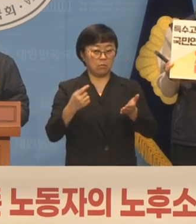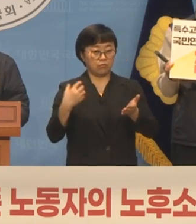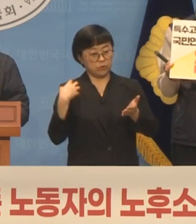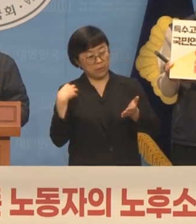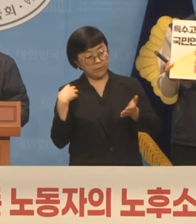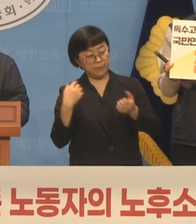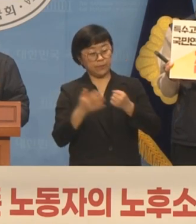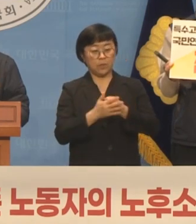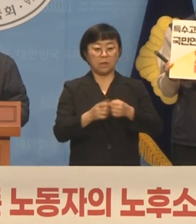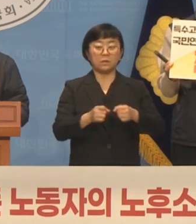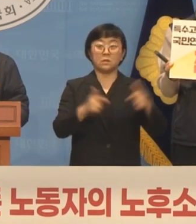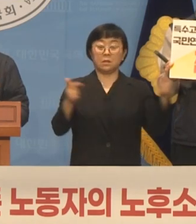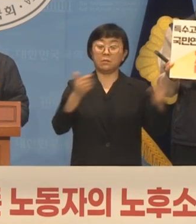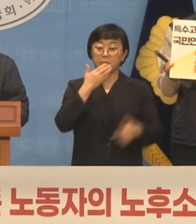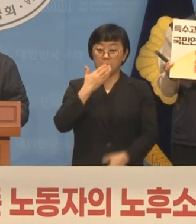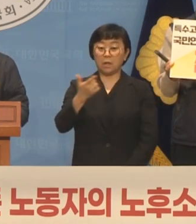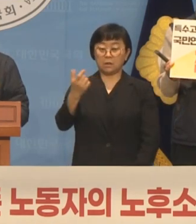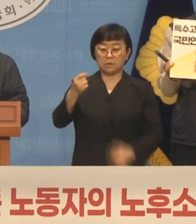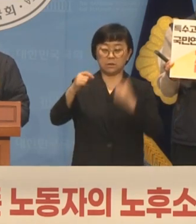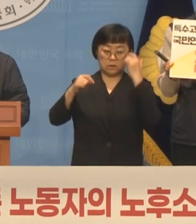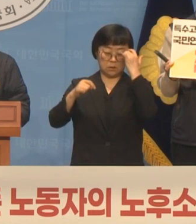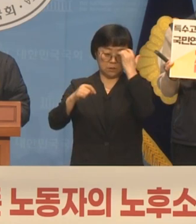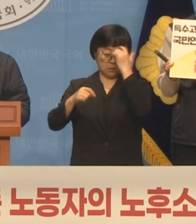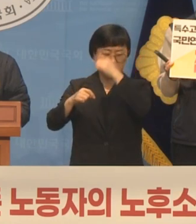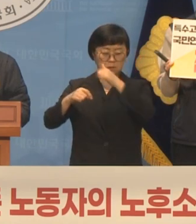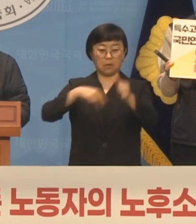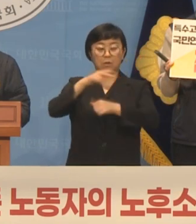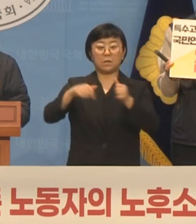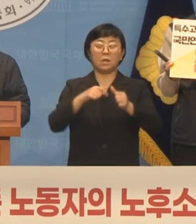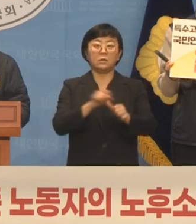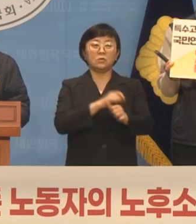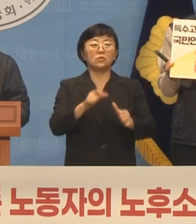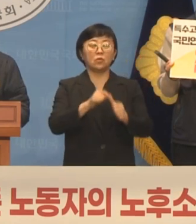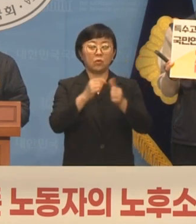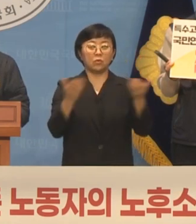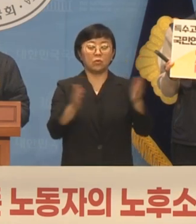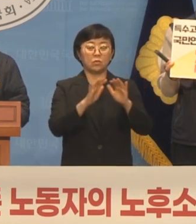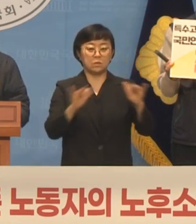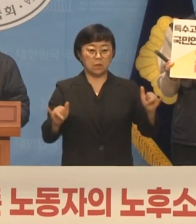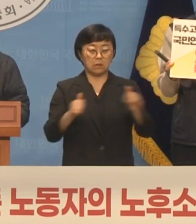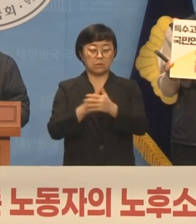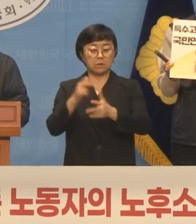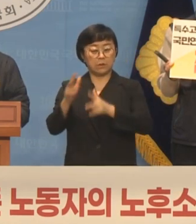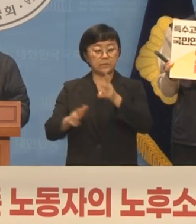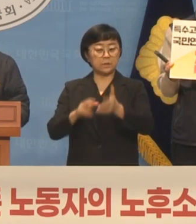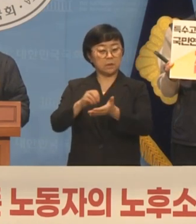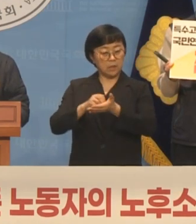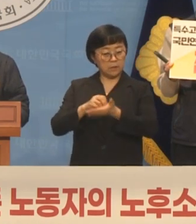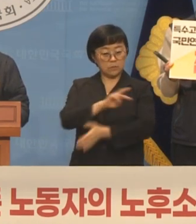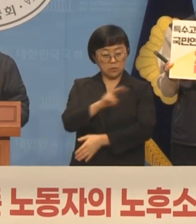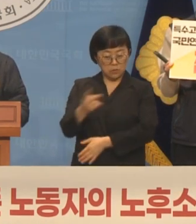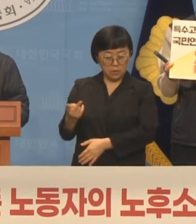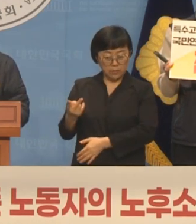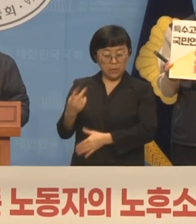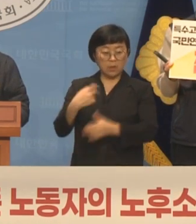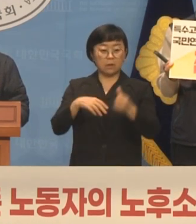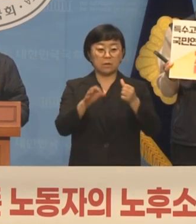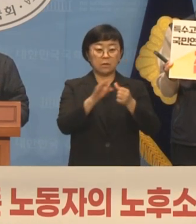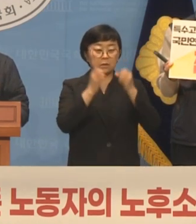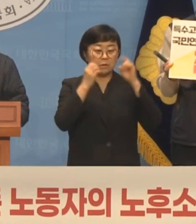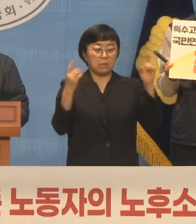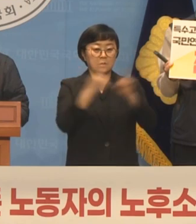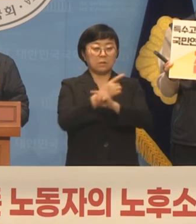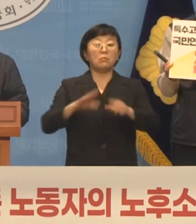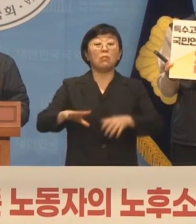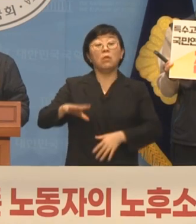불가피하게 증가될 것이 예상되는 상황에서 특고 플랫폼 노동자의 사업장 가입자 전환은 연금개혁에서